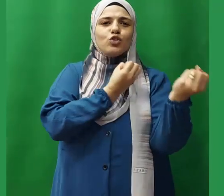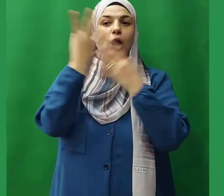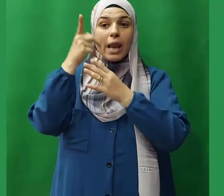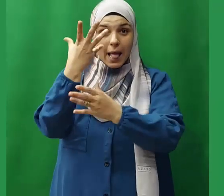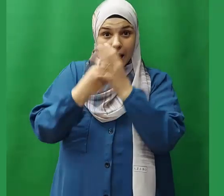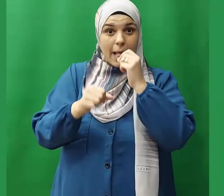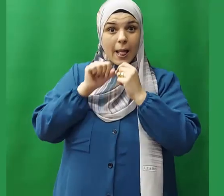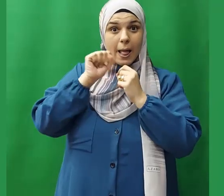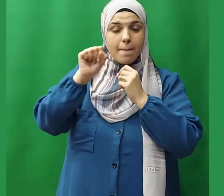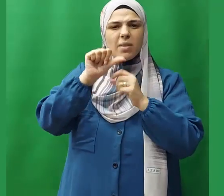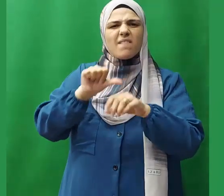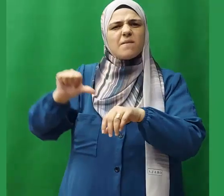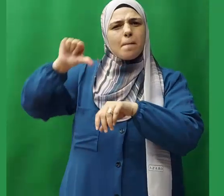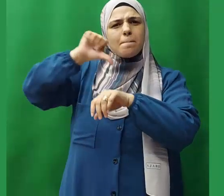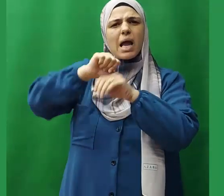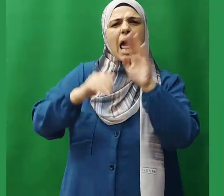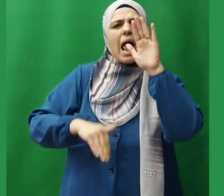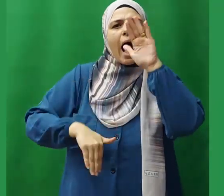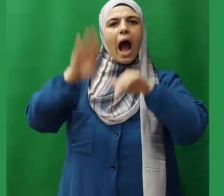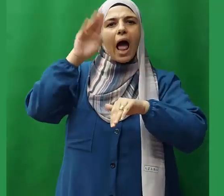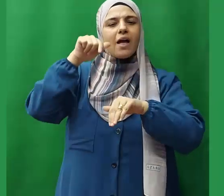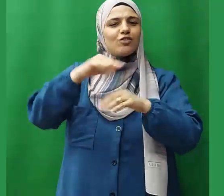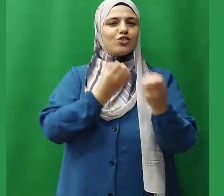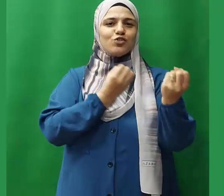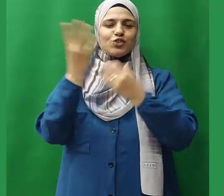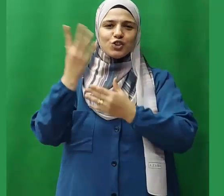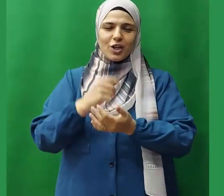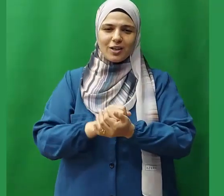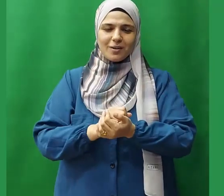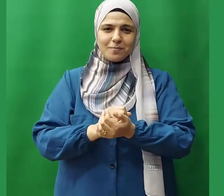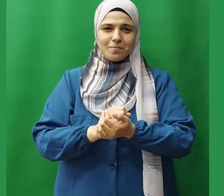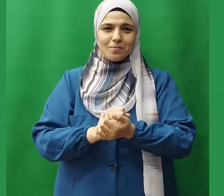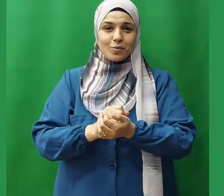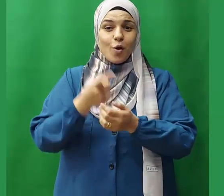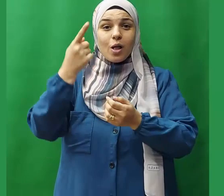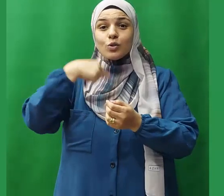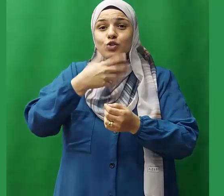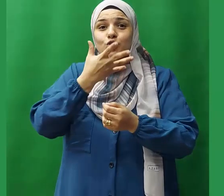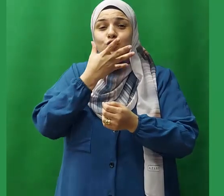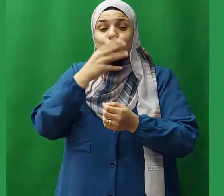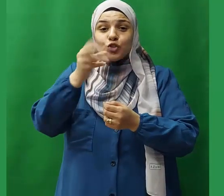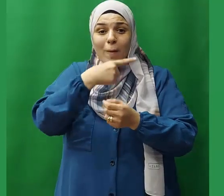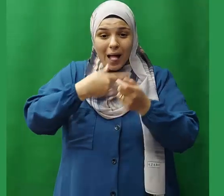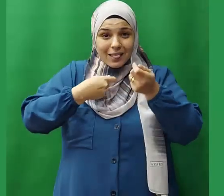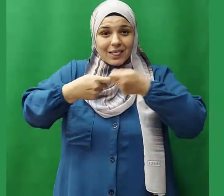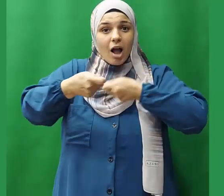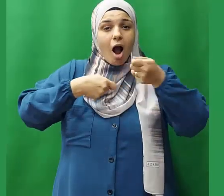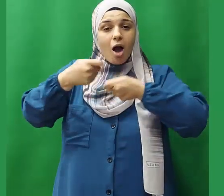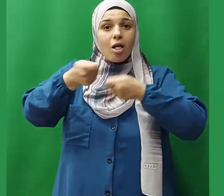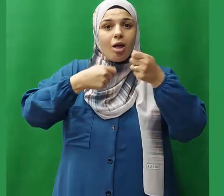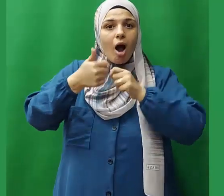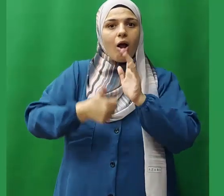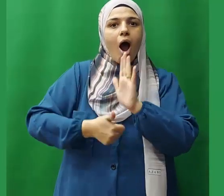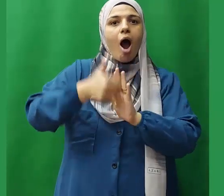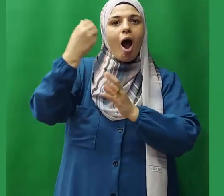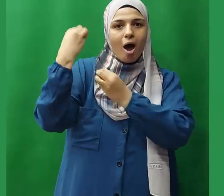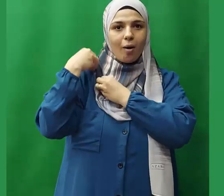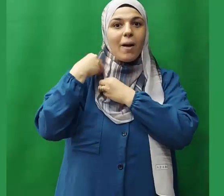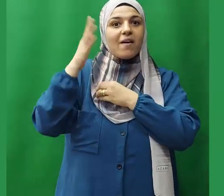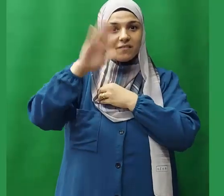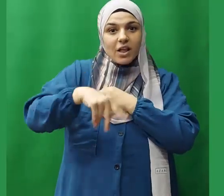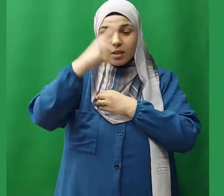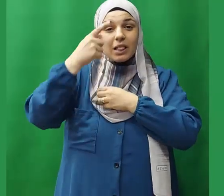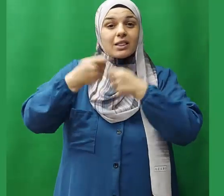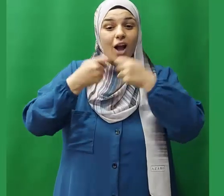وان ابنك اصاب الفردوس الاعلى وصفقه الشهداء عند الله تعالى رابحه